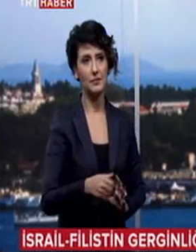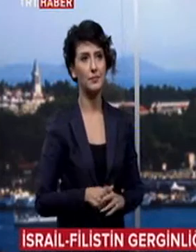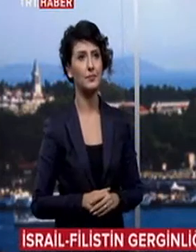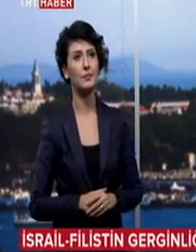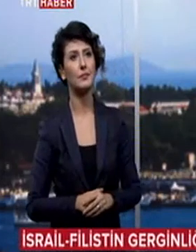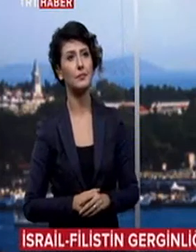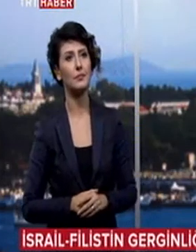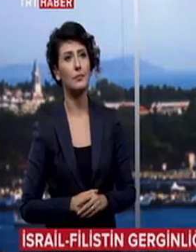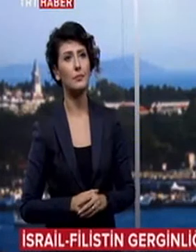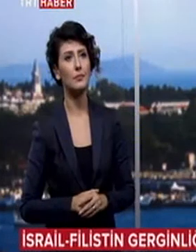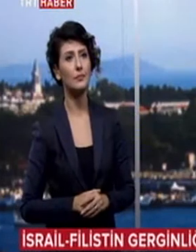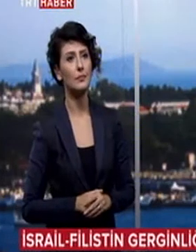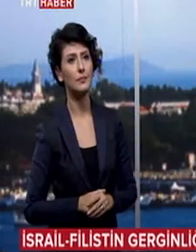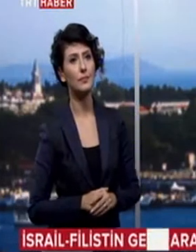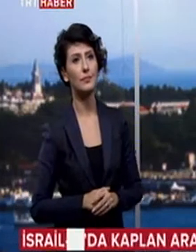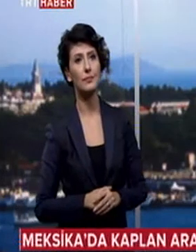yükseldi.